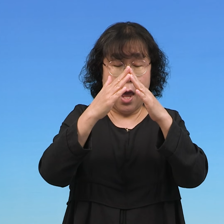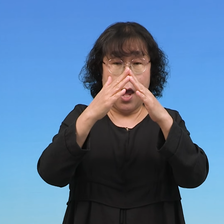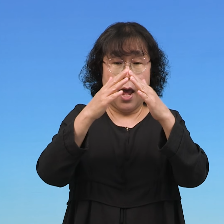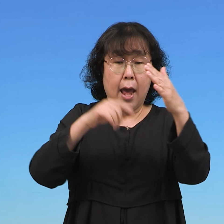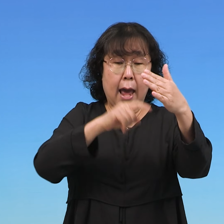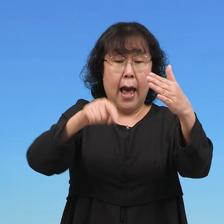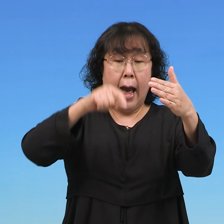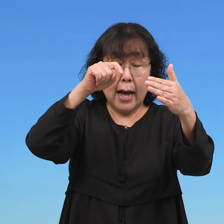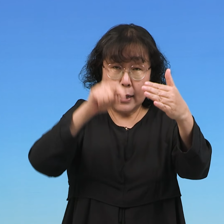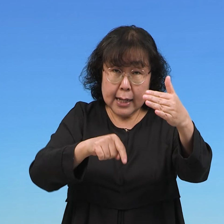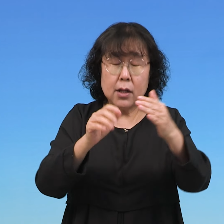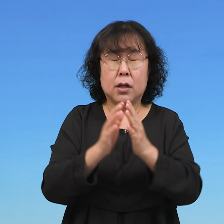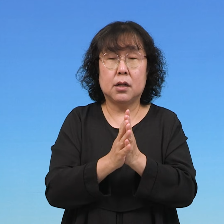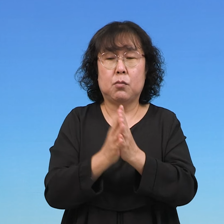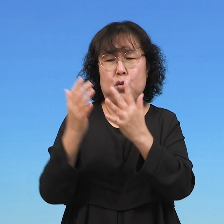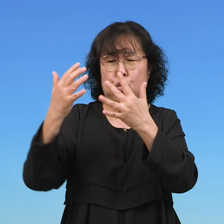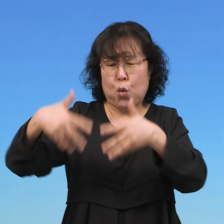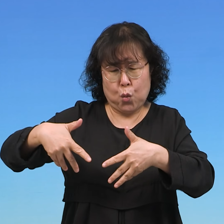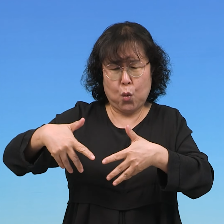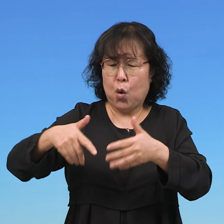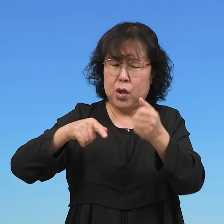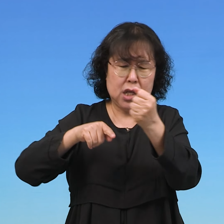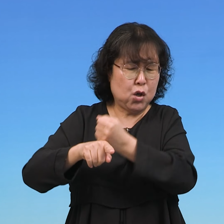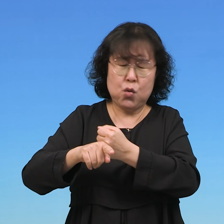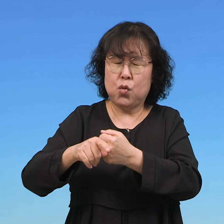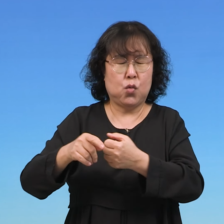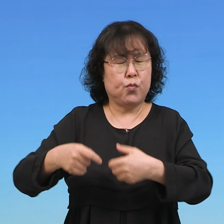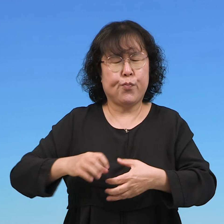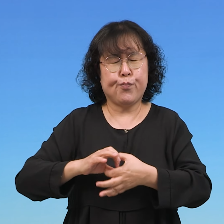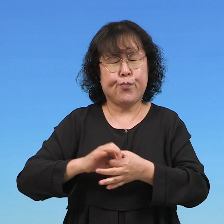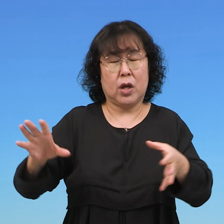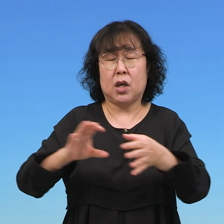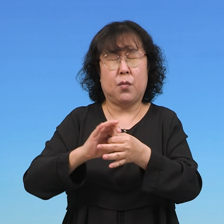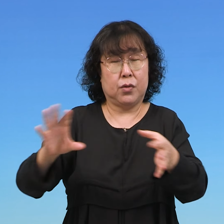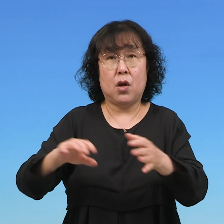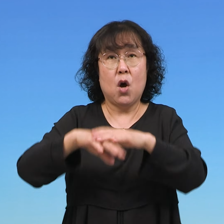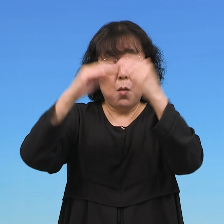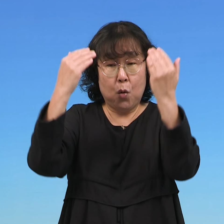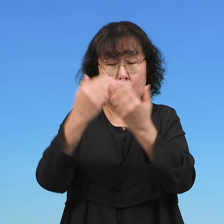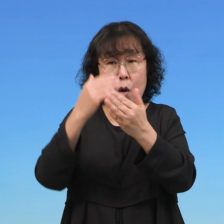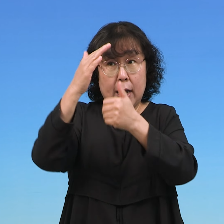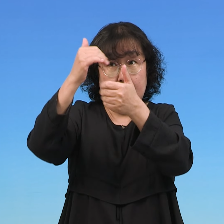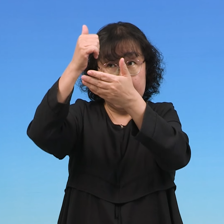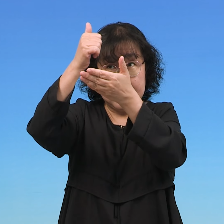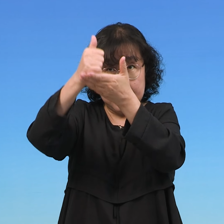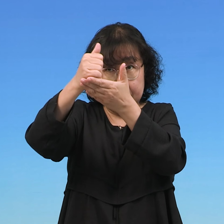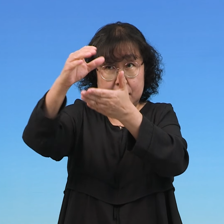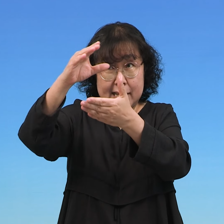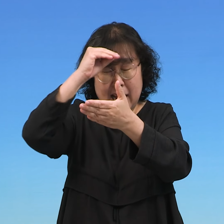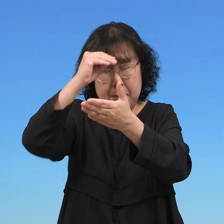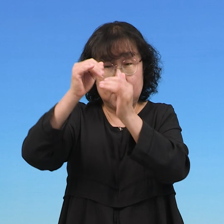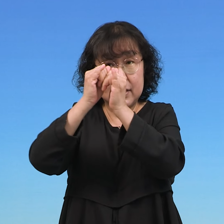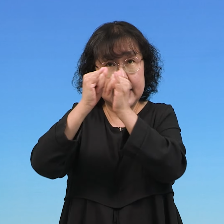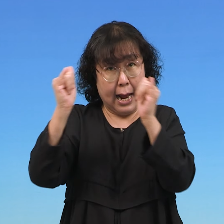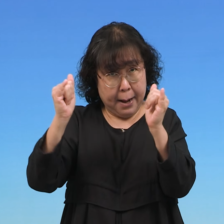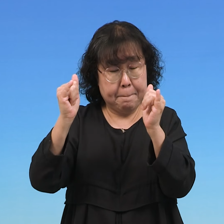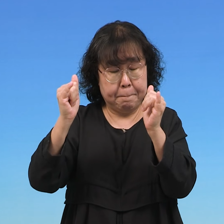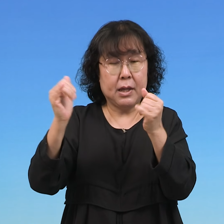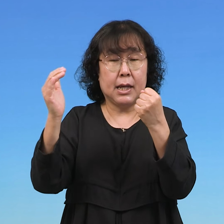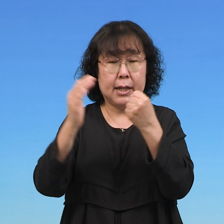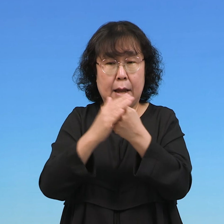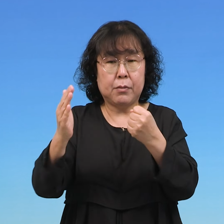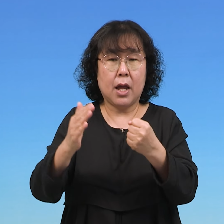조건, 이유, 사람 딸 이런 거 없습니다. 우리가 그냥 하나님의 형상을 닮은 한 인간이라는 이